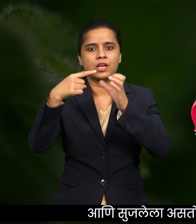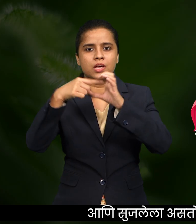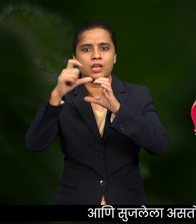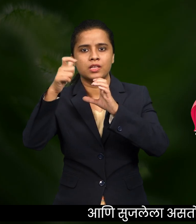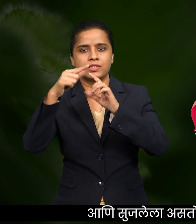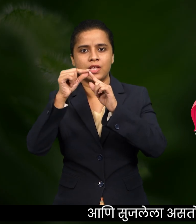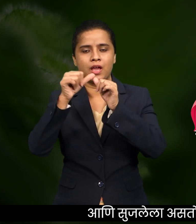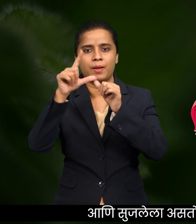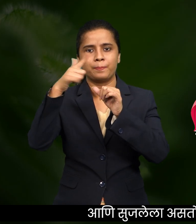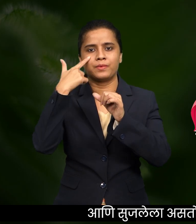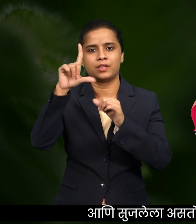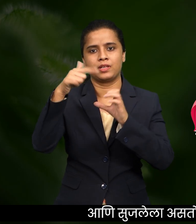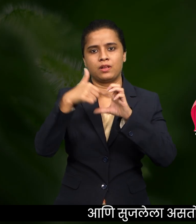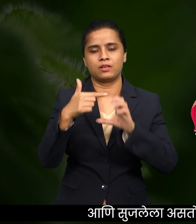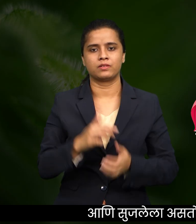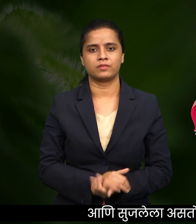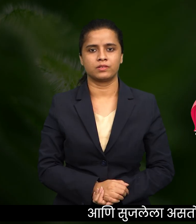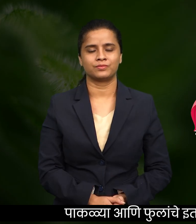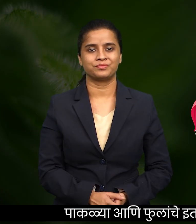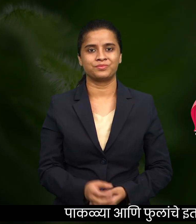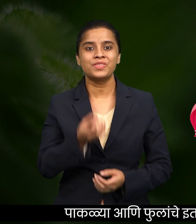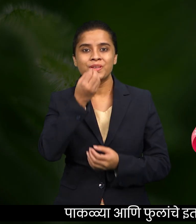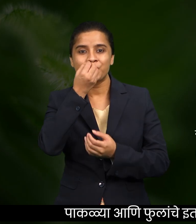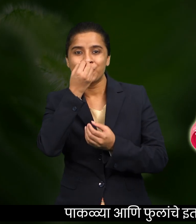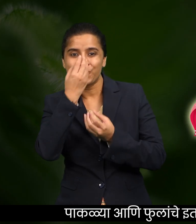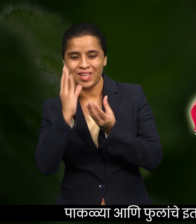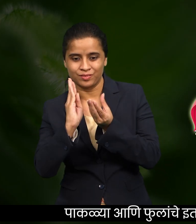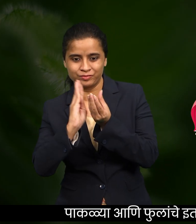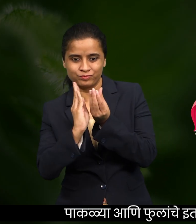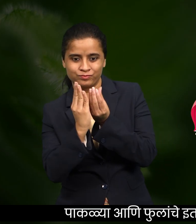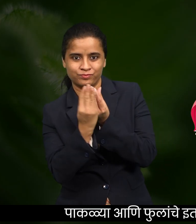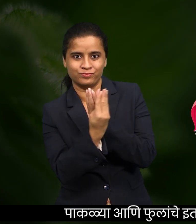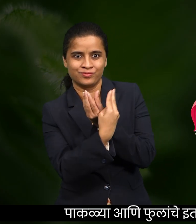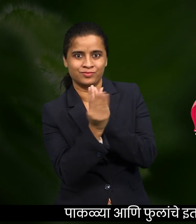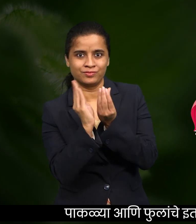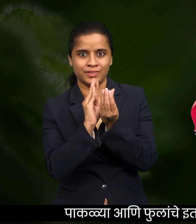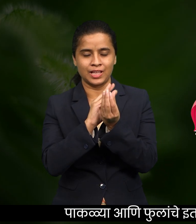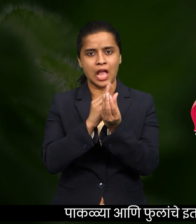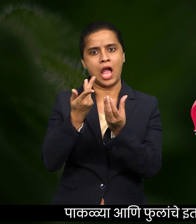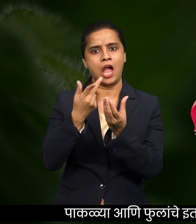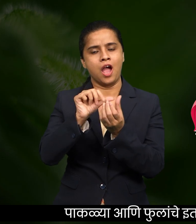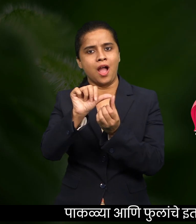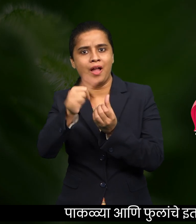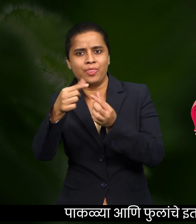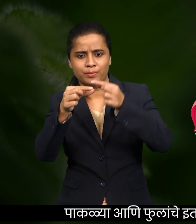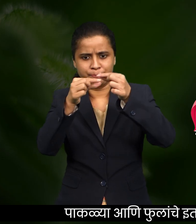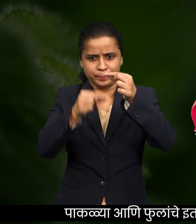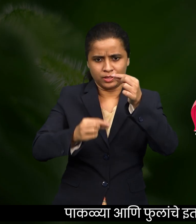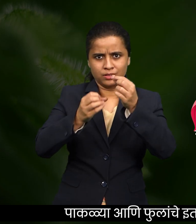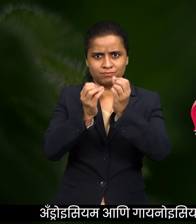रिसेप्टिकल असं म्हणतात. पाकळ्या आणि फुलांचे इतर भाग जसे की कॅलिस,